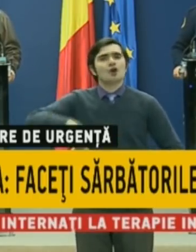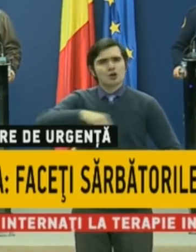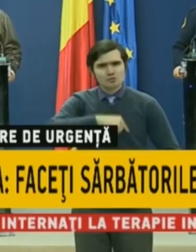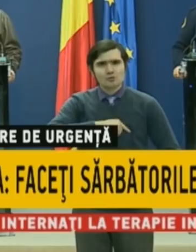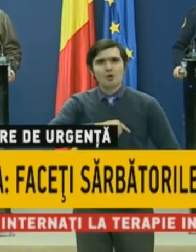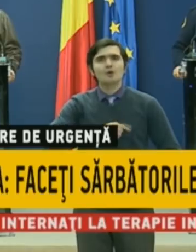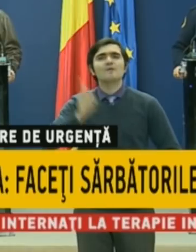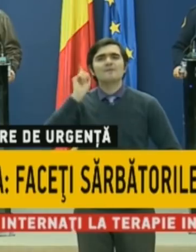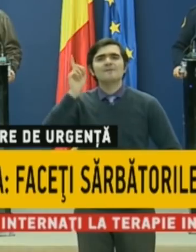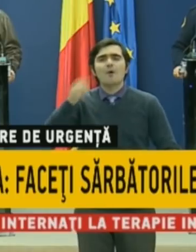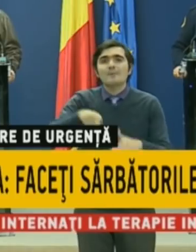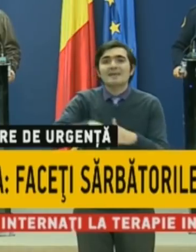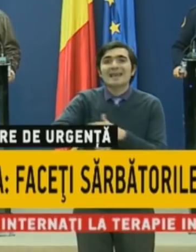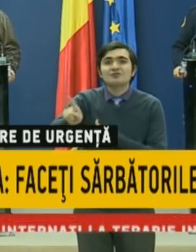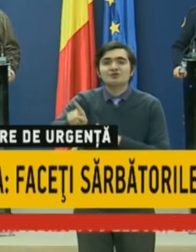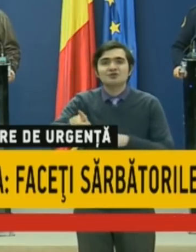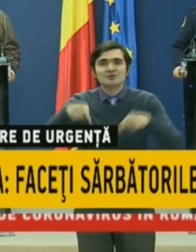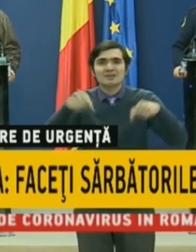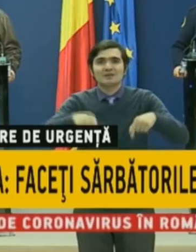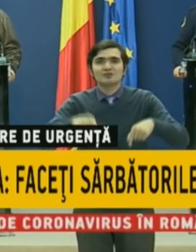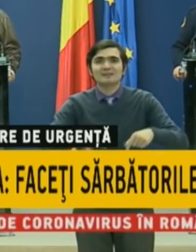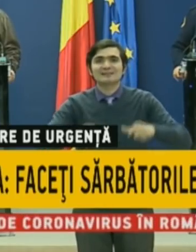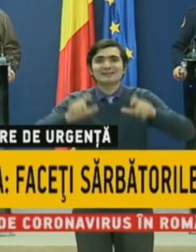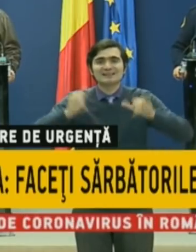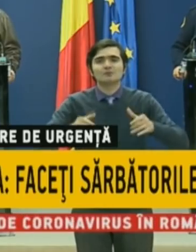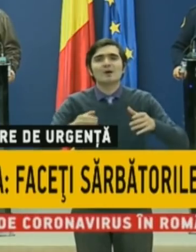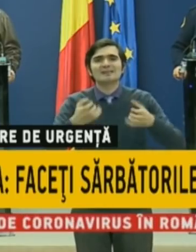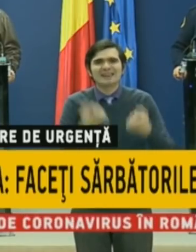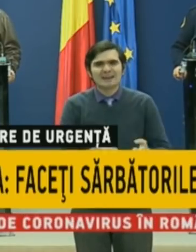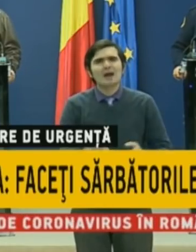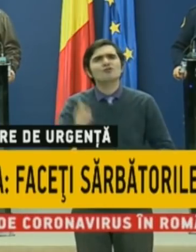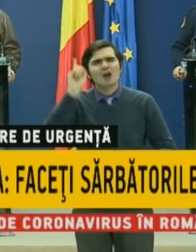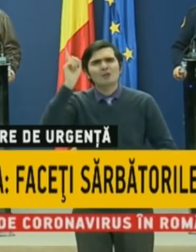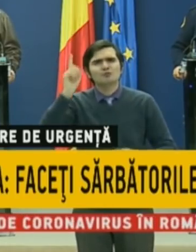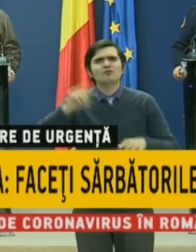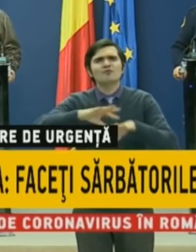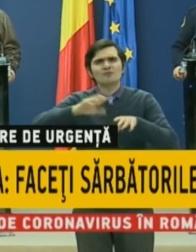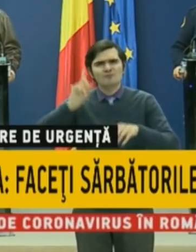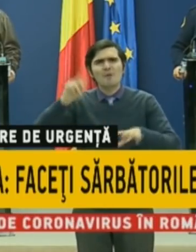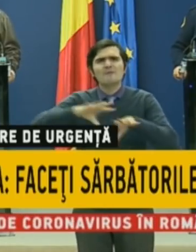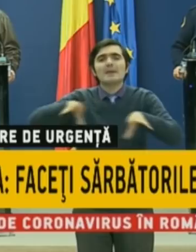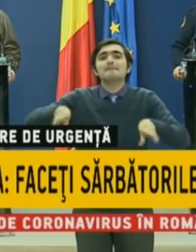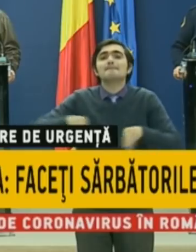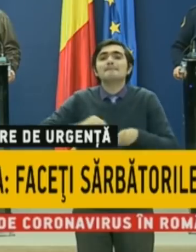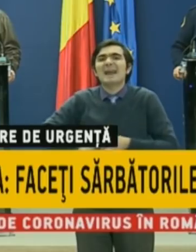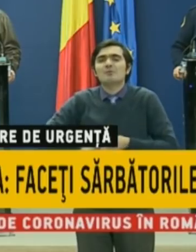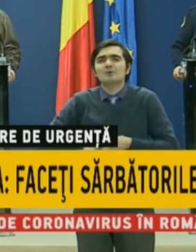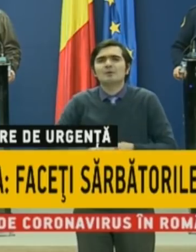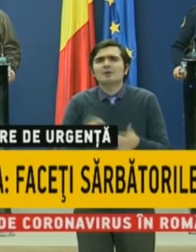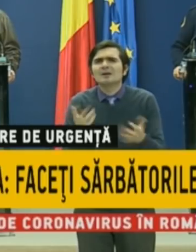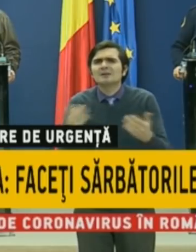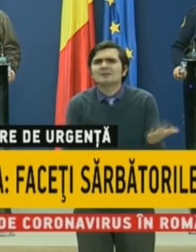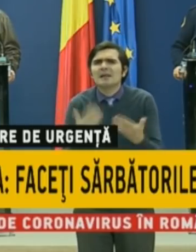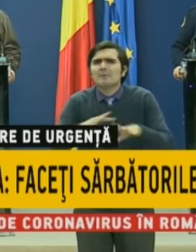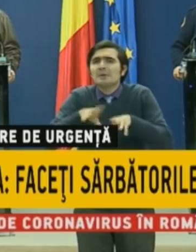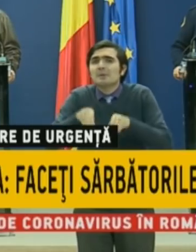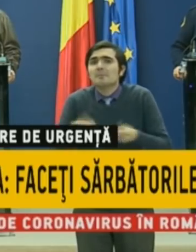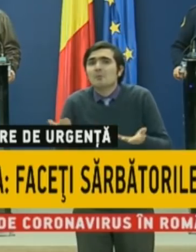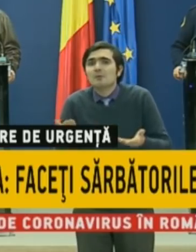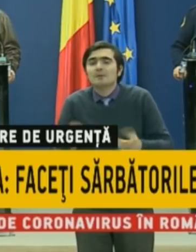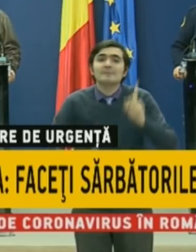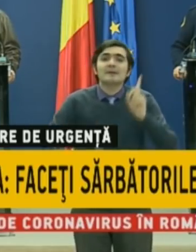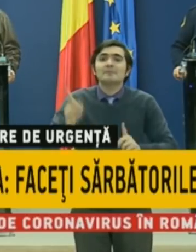ieși din această situație grea și vom fi împreună. Cât de repede depinde